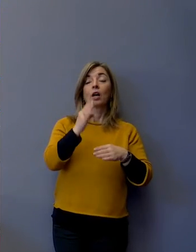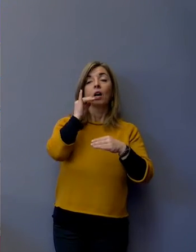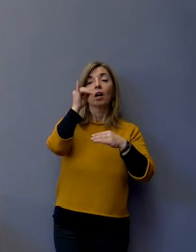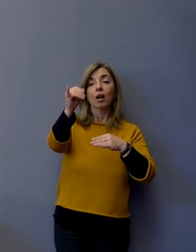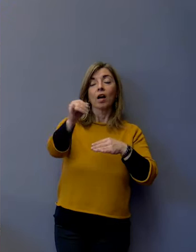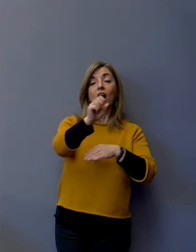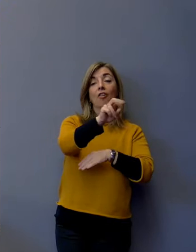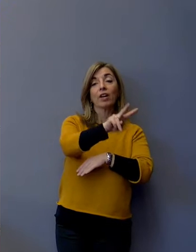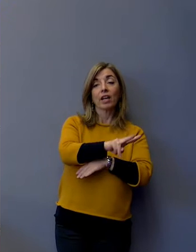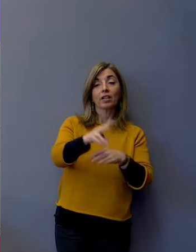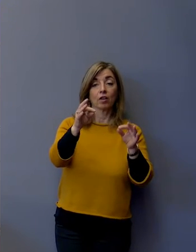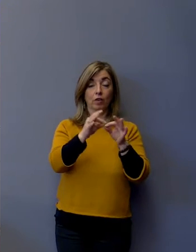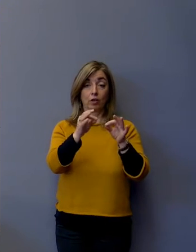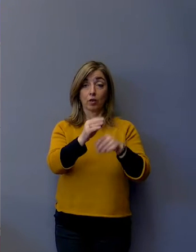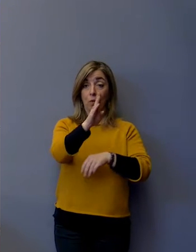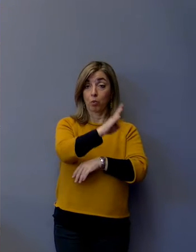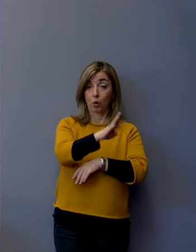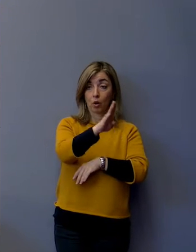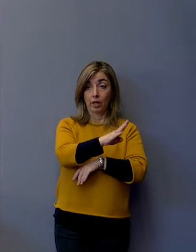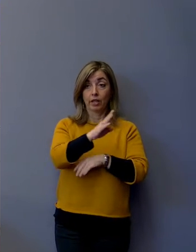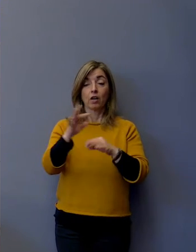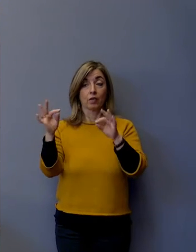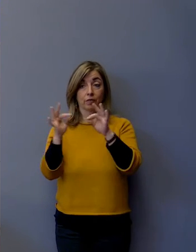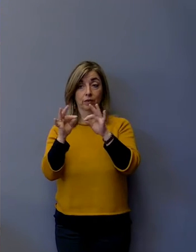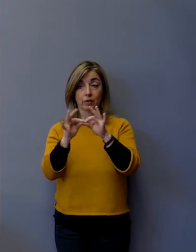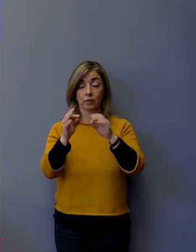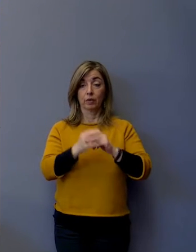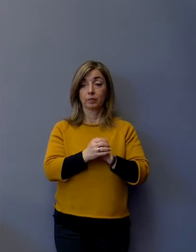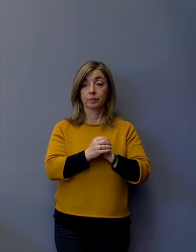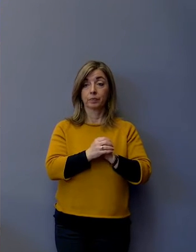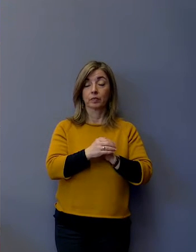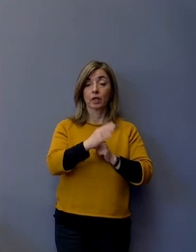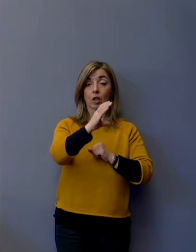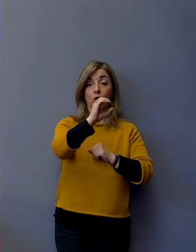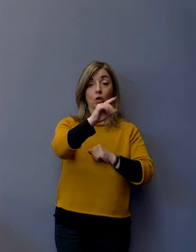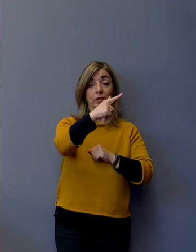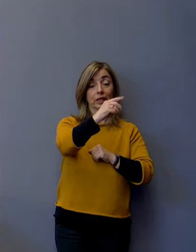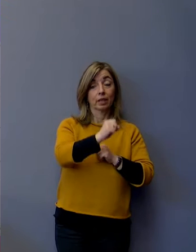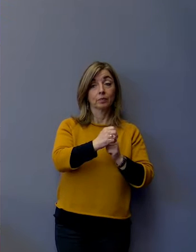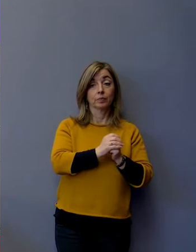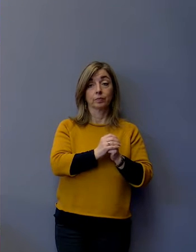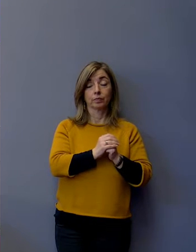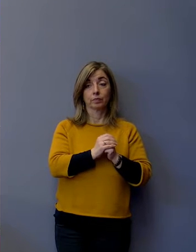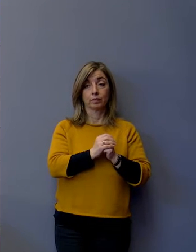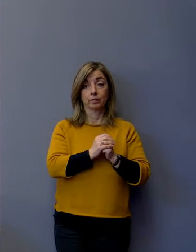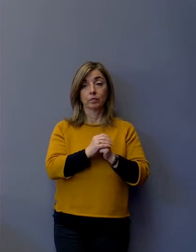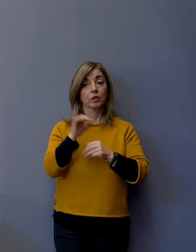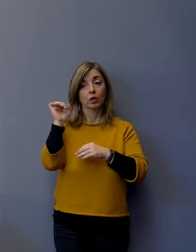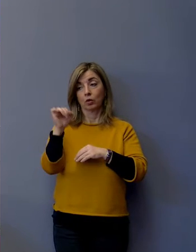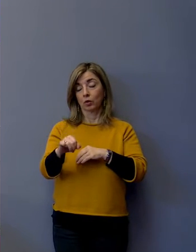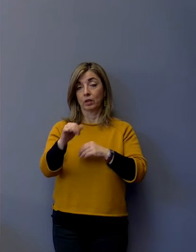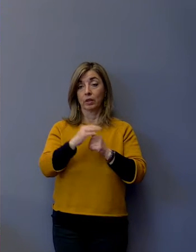consigliera bruccoleri amorevole consigliere costa contrario